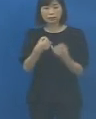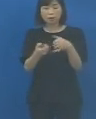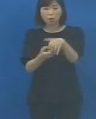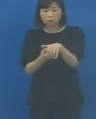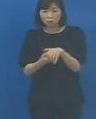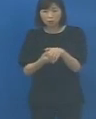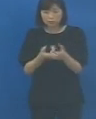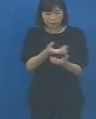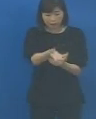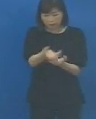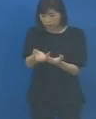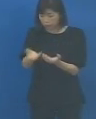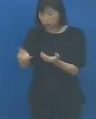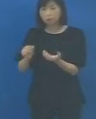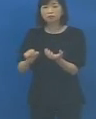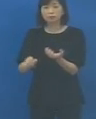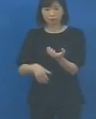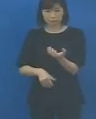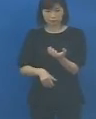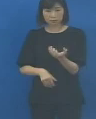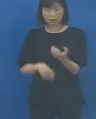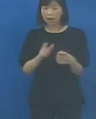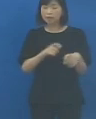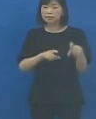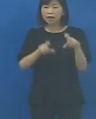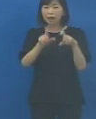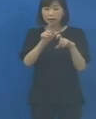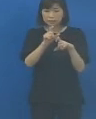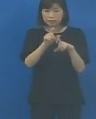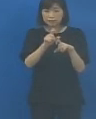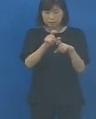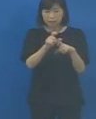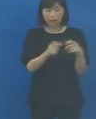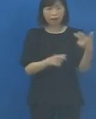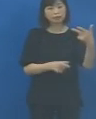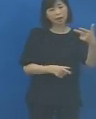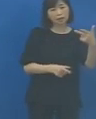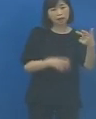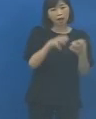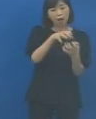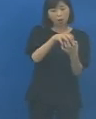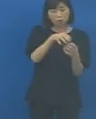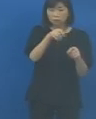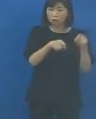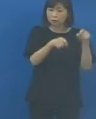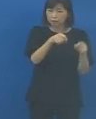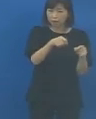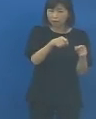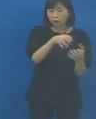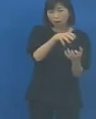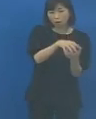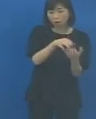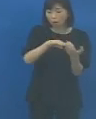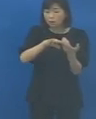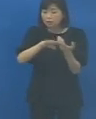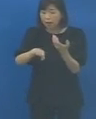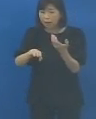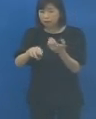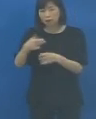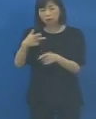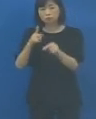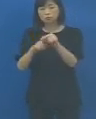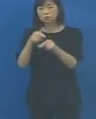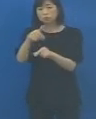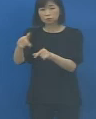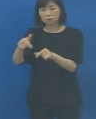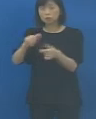のですが、さらに、7箱の調整分以外にも、中部の町の方